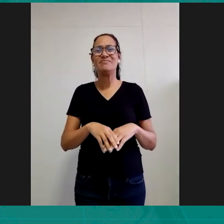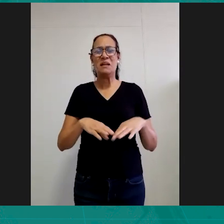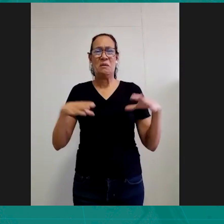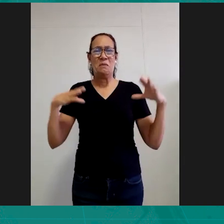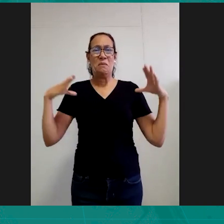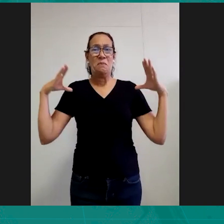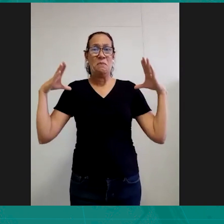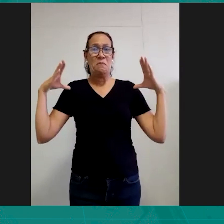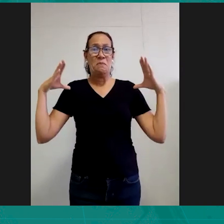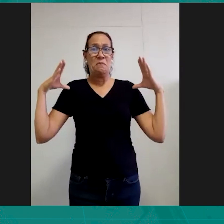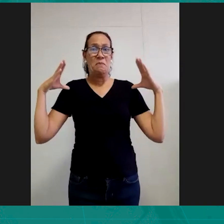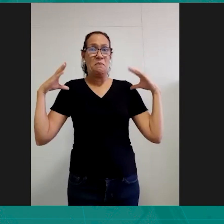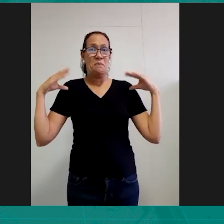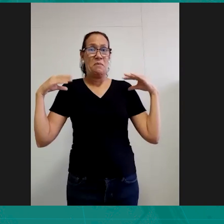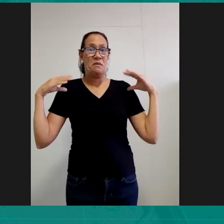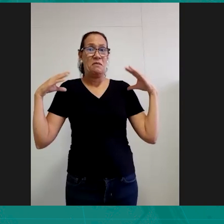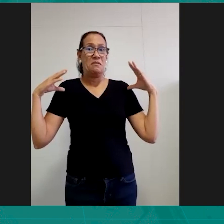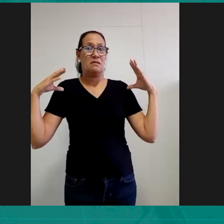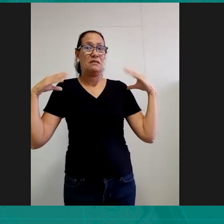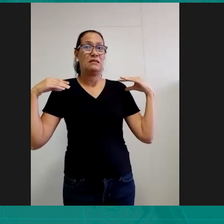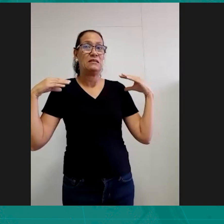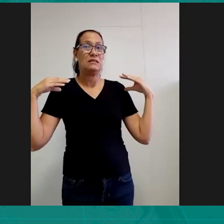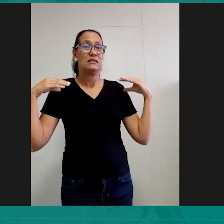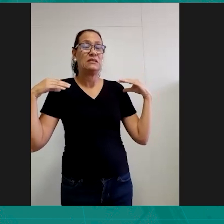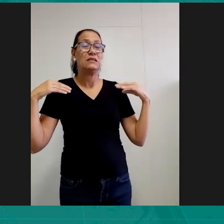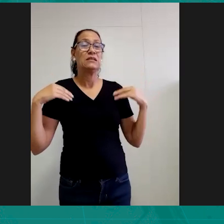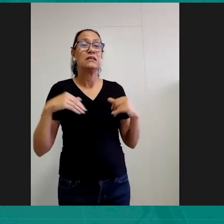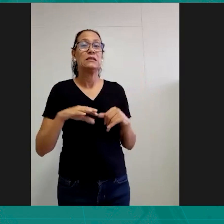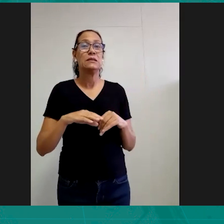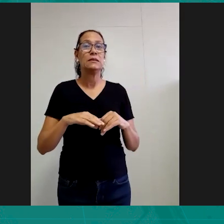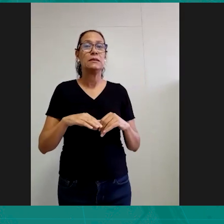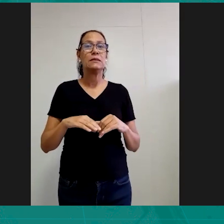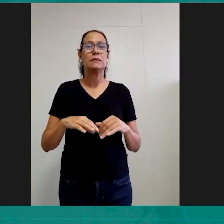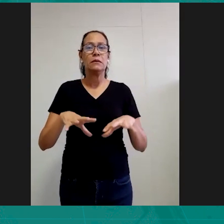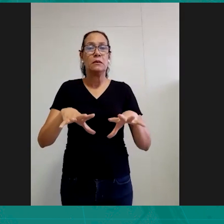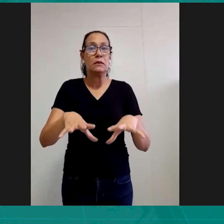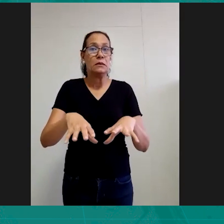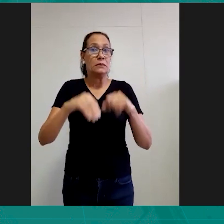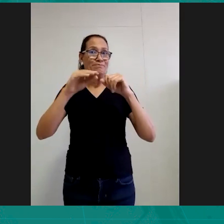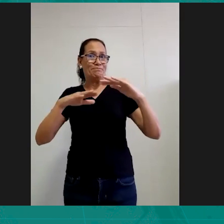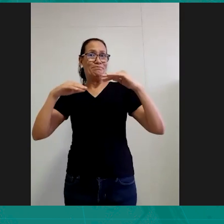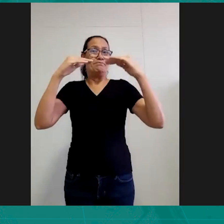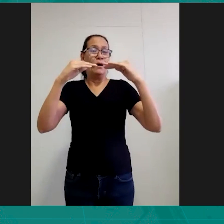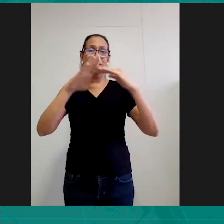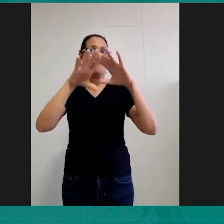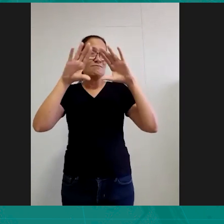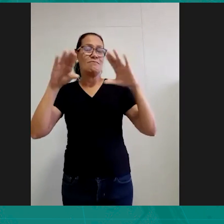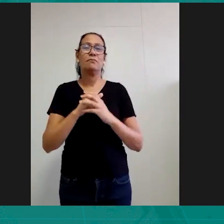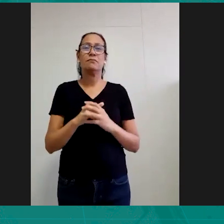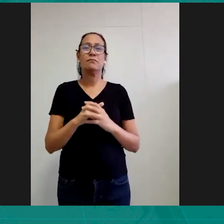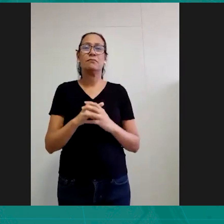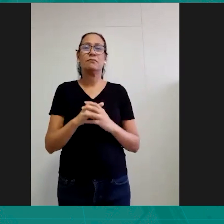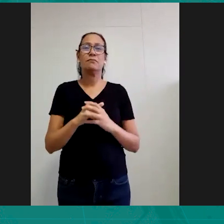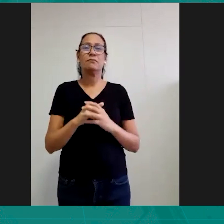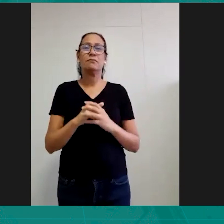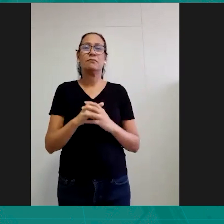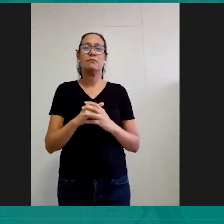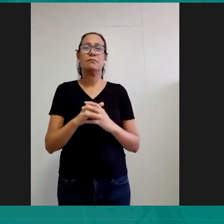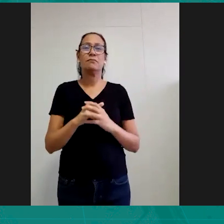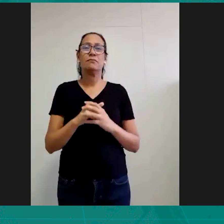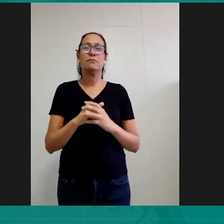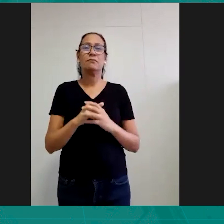do ar, né? Ele era o vamos dar uma olhada. João capítulo 12 fala